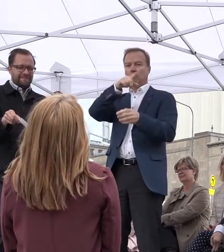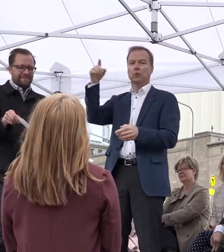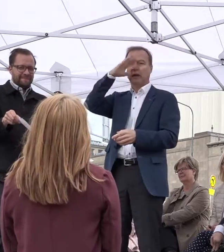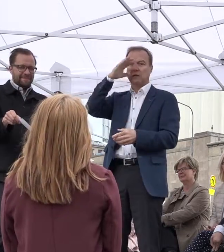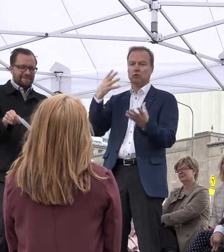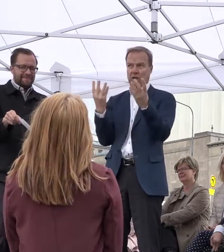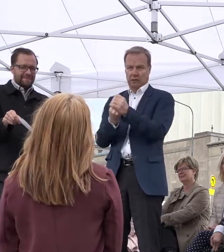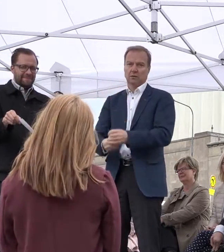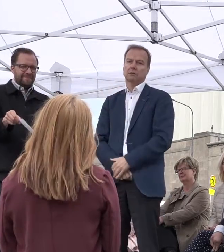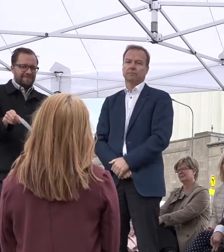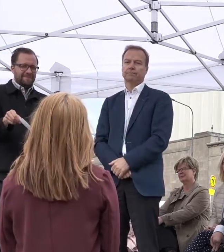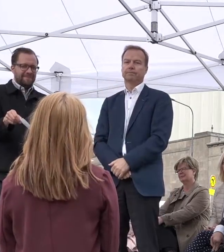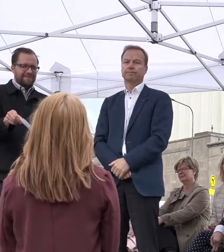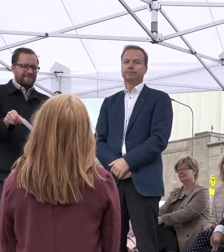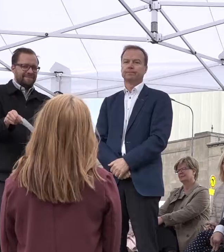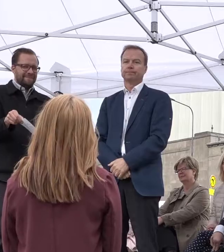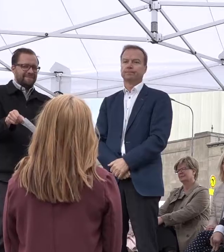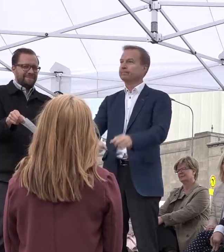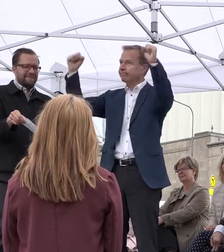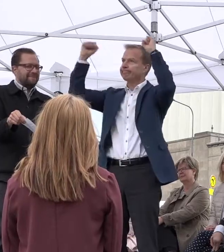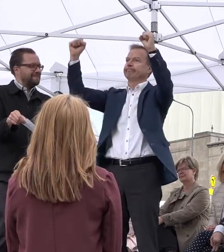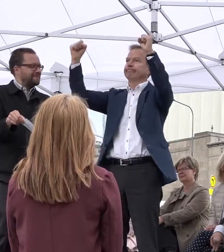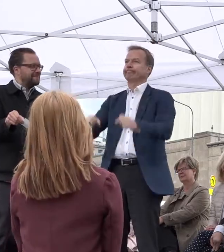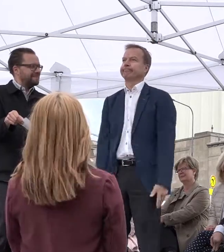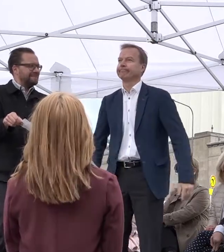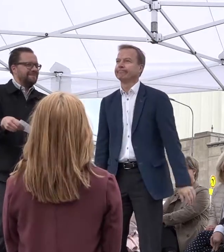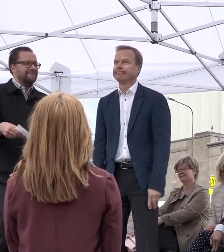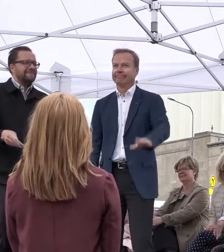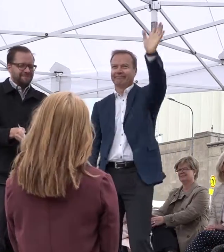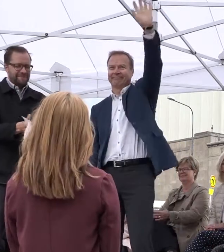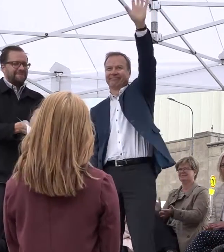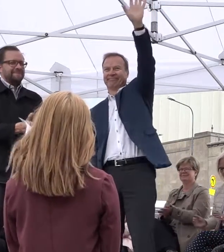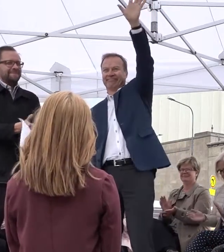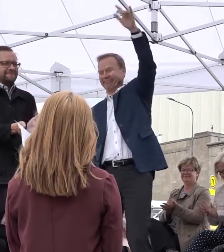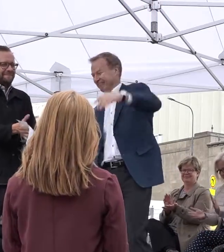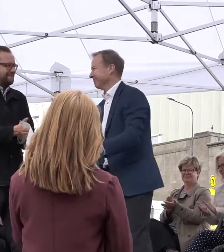Ja samalla edistää maailman rauhaa muiden kansien kanssa. Yes.